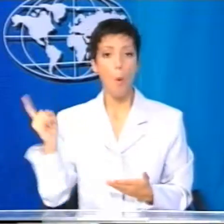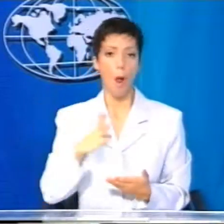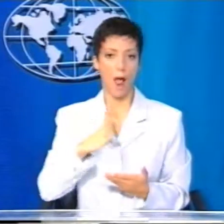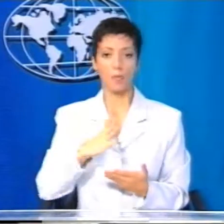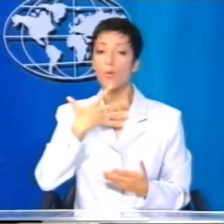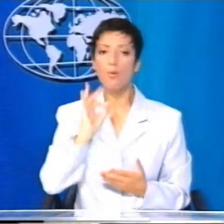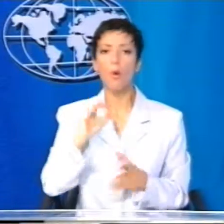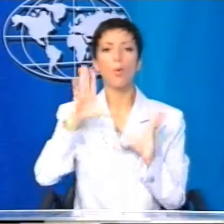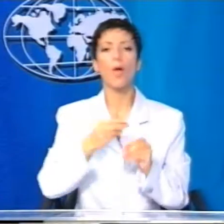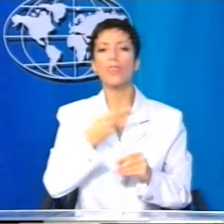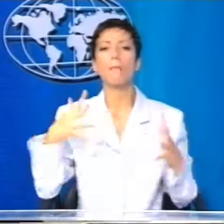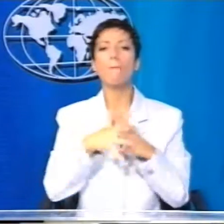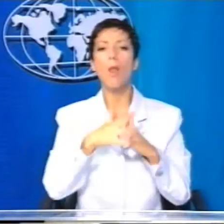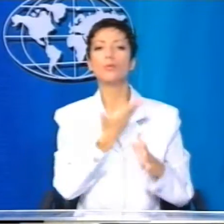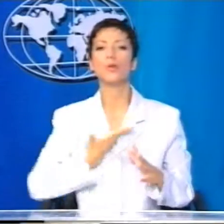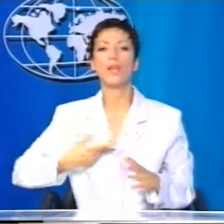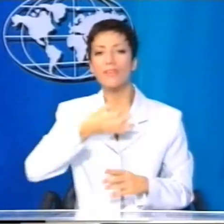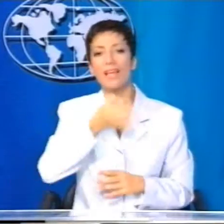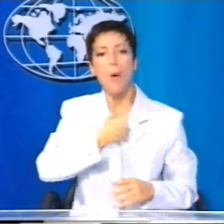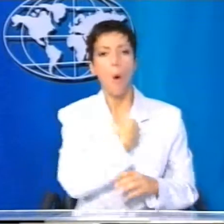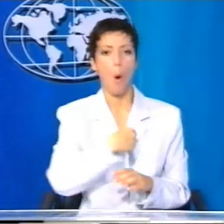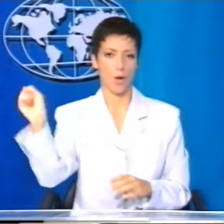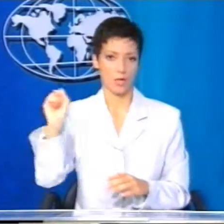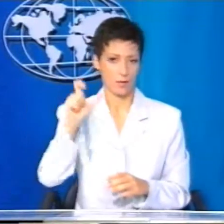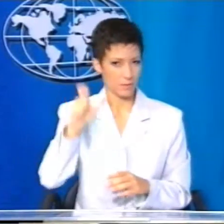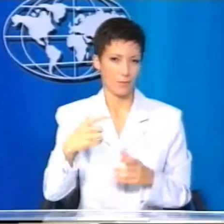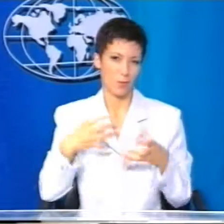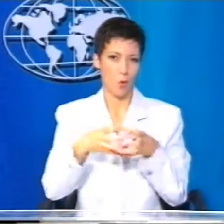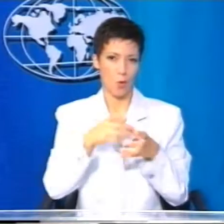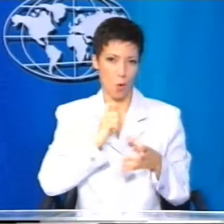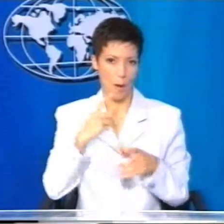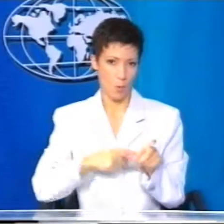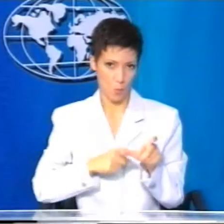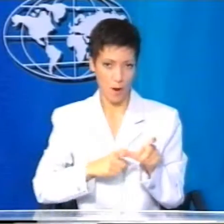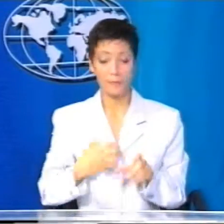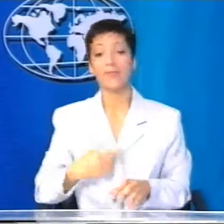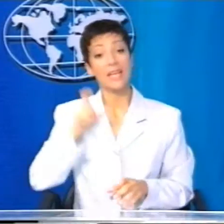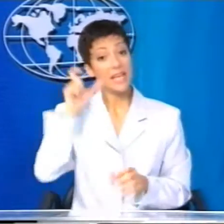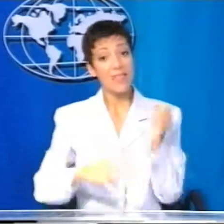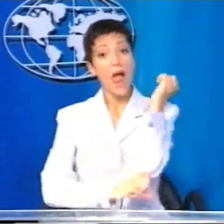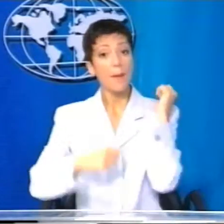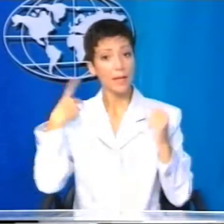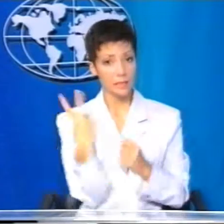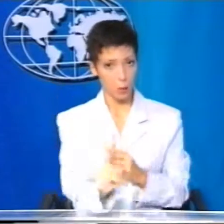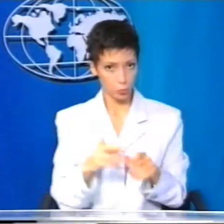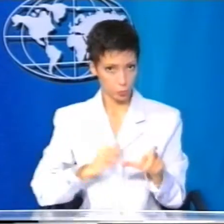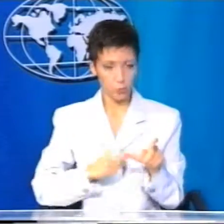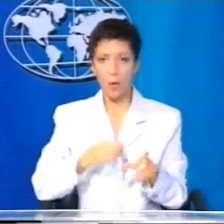στο θέμα του πολέμου κατά της Γιουγκοσλαβίας. Η κυρία Αλέκα Παπαρίγα δήλωσε ότι το ΠΑΣΟΚ έχασε λόγο